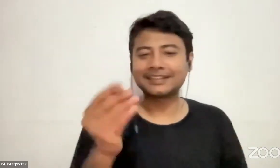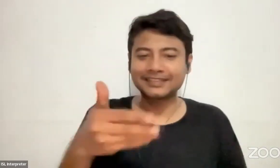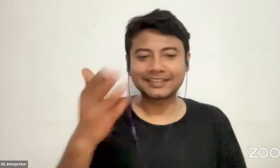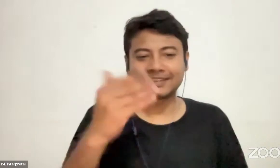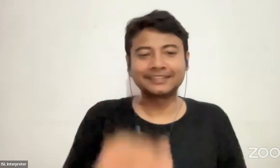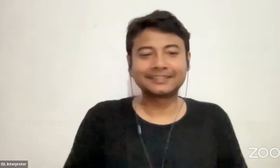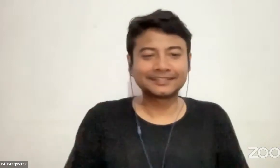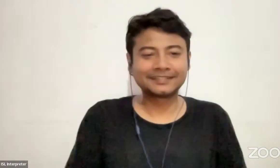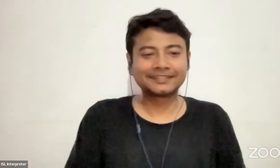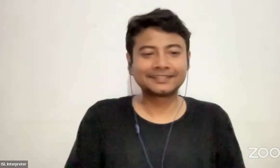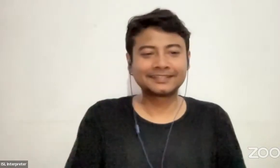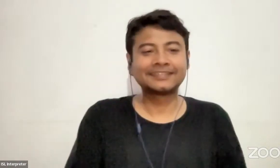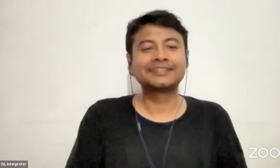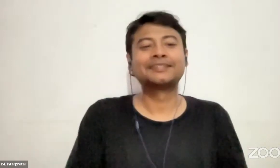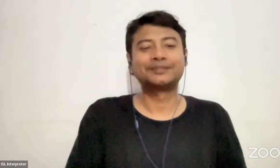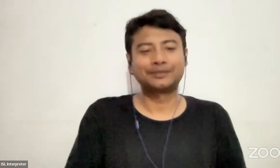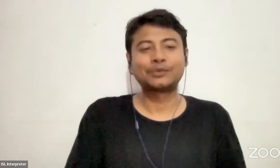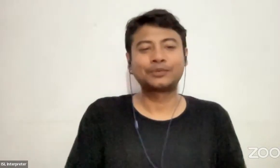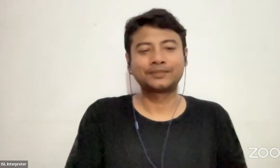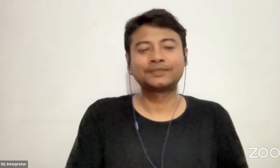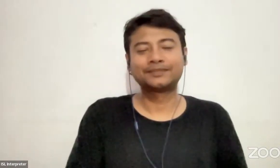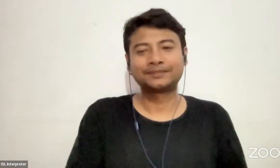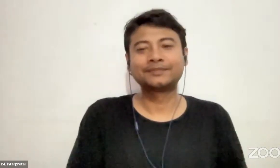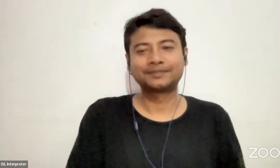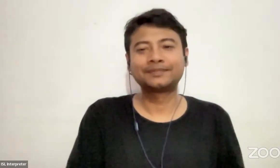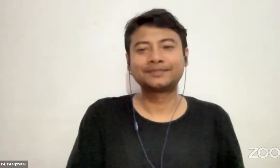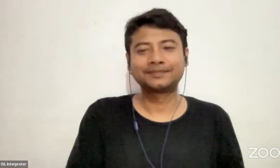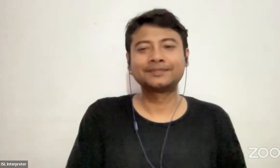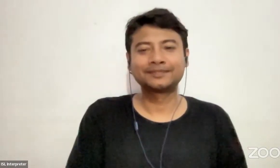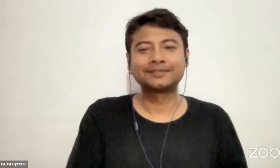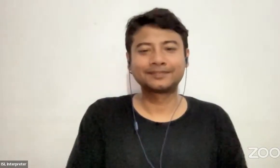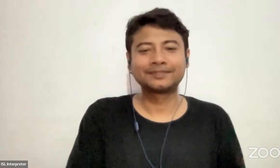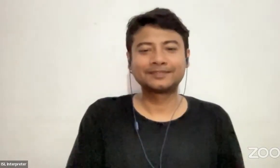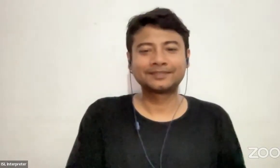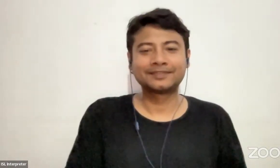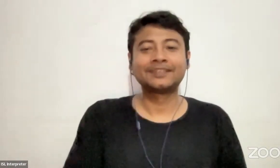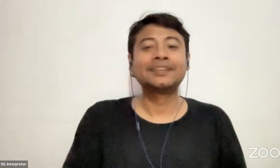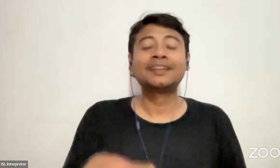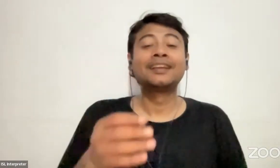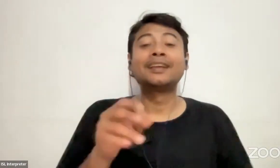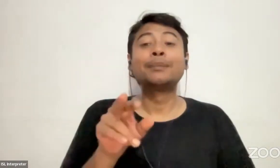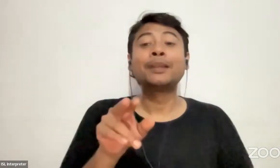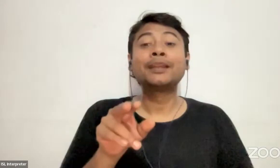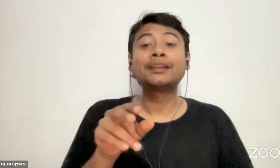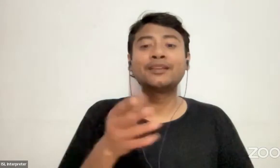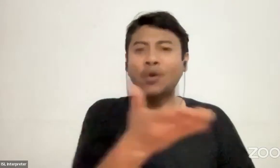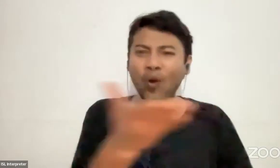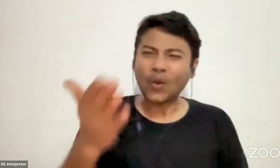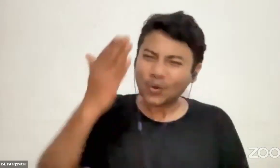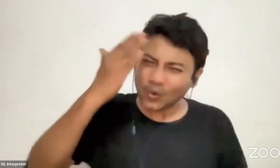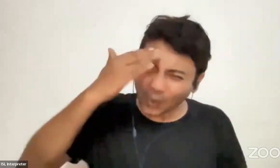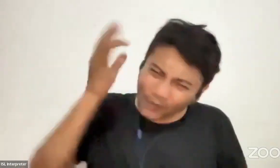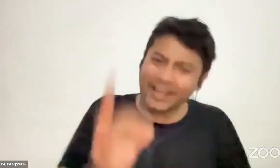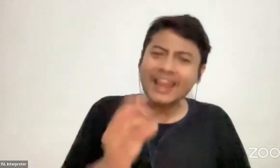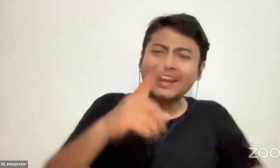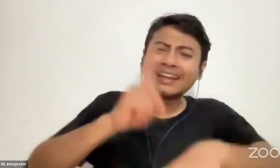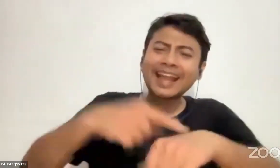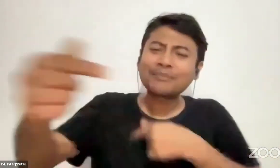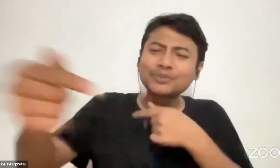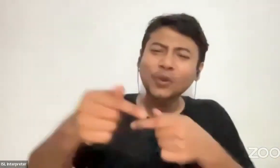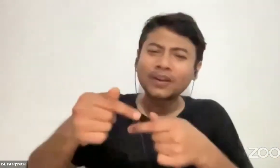75, 80, 90, 85 ऐसे ही आंसर्स आ रहे हैं। हाँ, ये देखिए, इसका मतलब है कि हम जानते हैं कि संसार में लगभग लोग इतना ही जीते